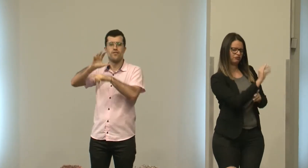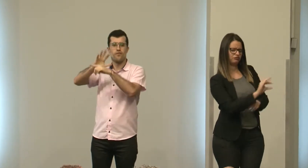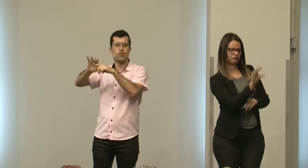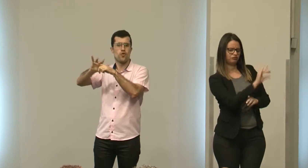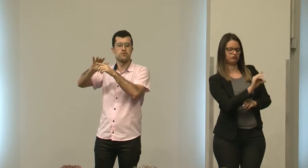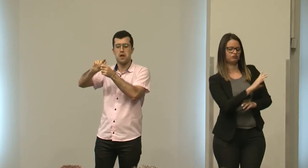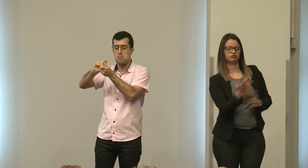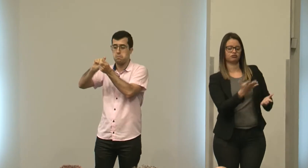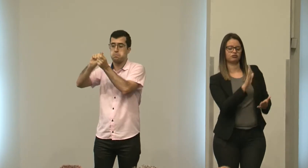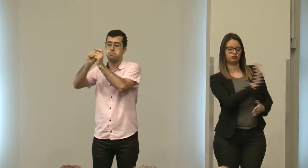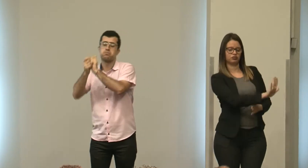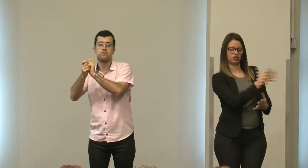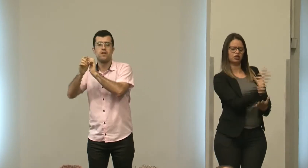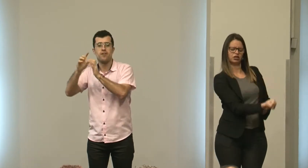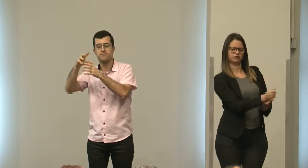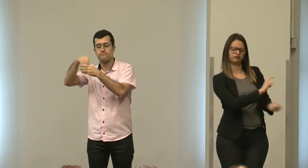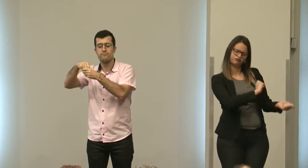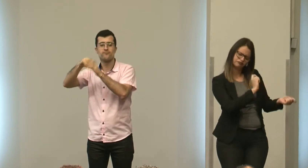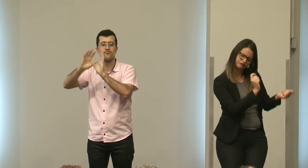manual.